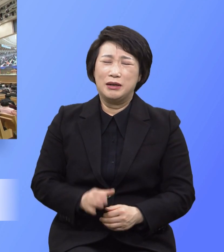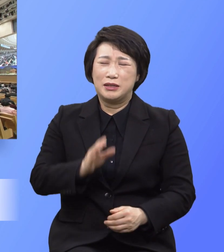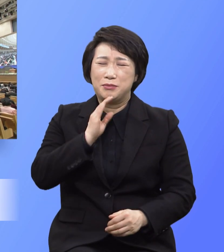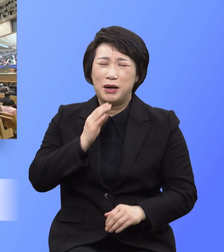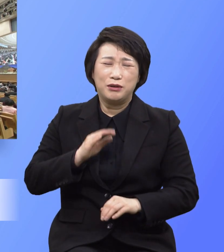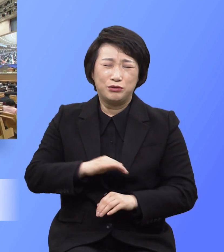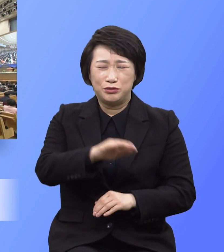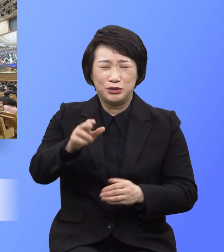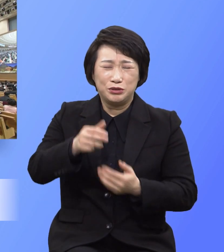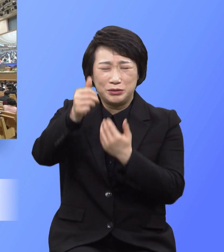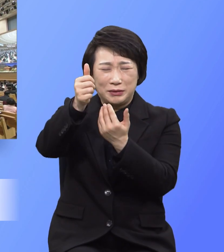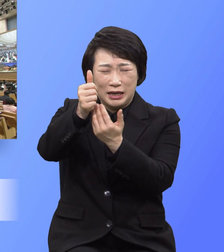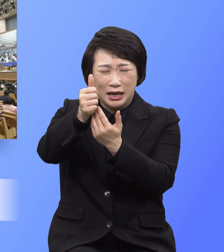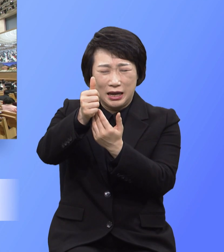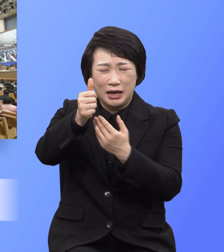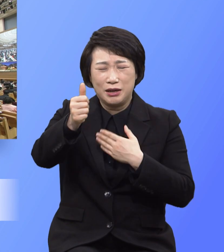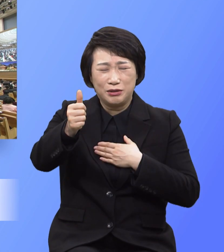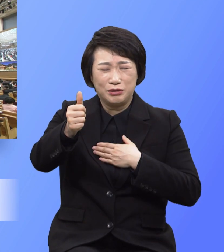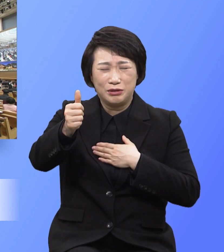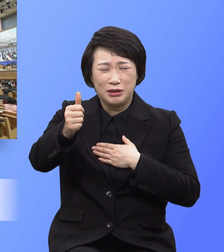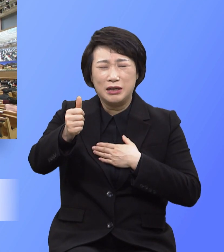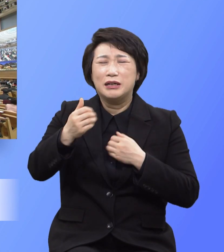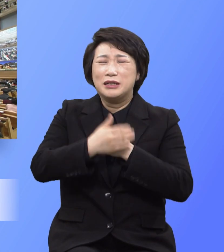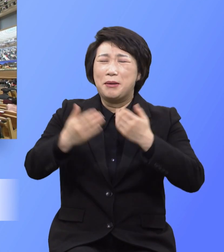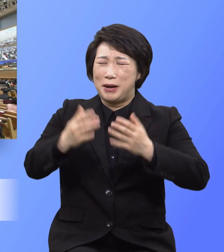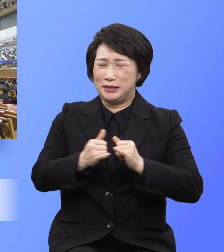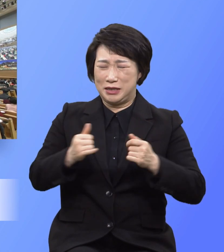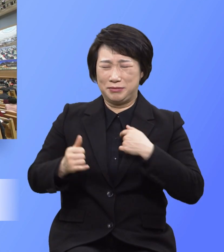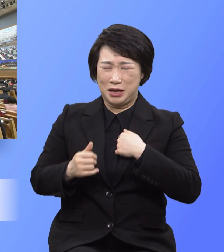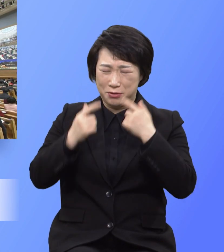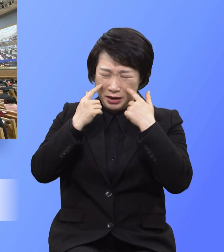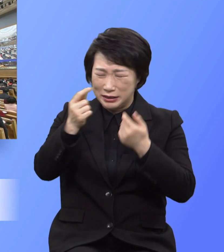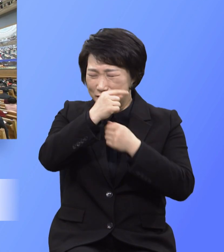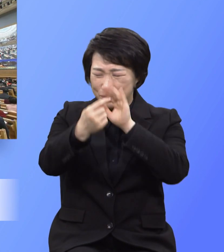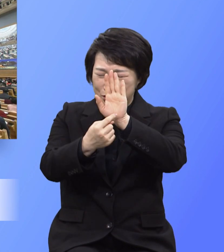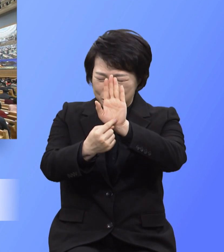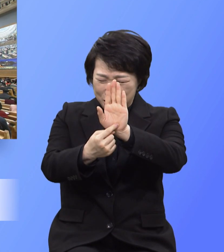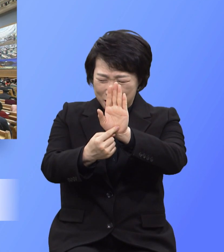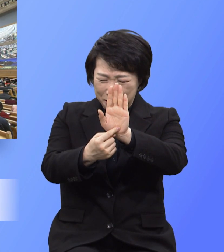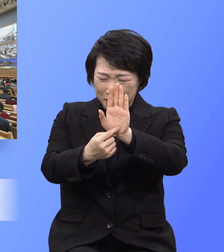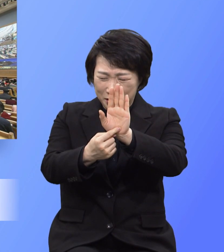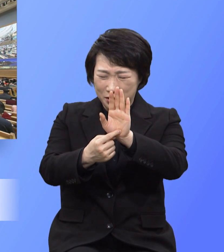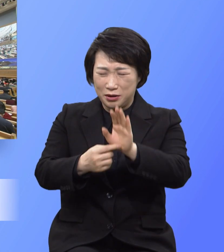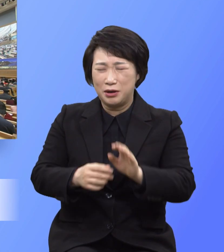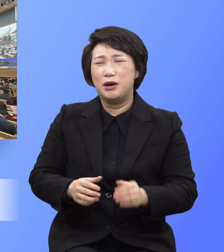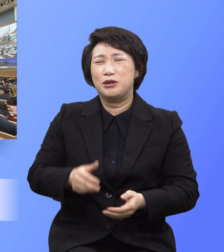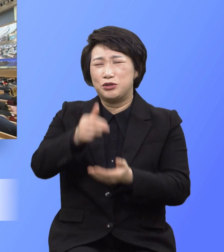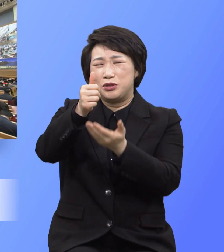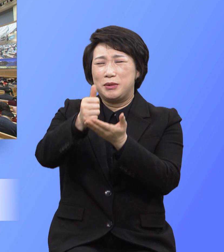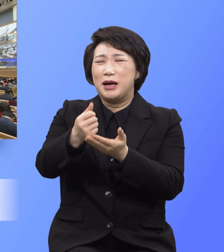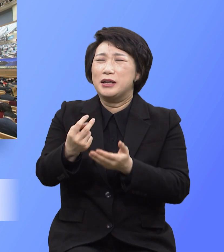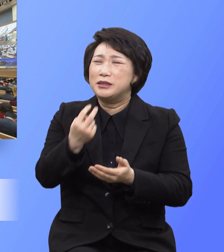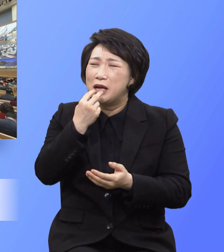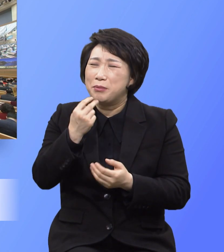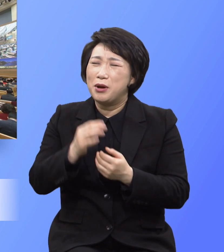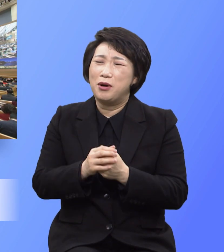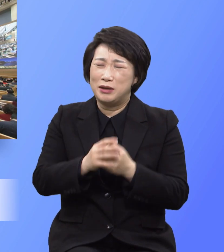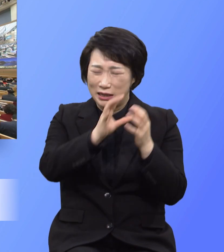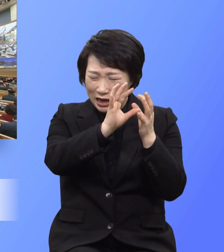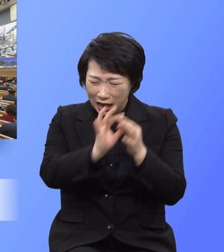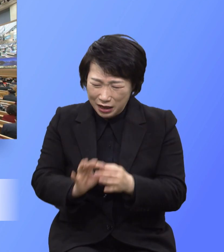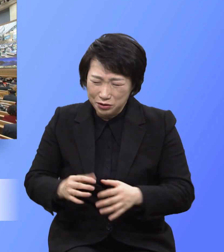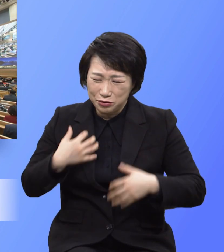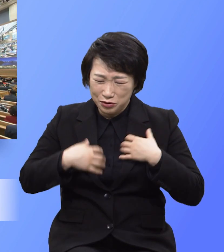정말 우리 주님께 끝없이 은혜 받았음을 확증하며 주의 생명을